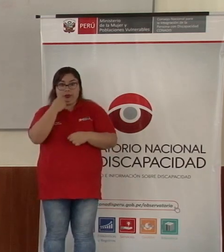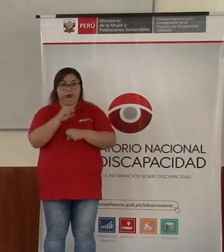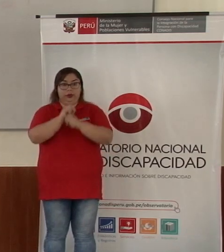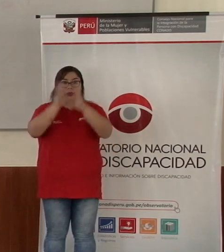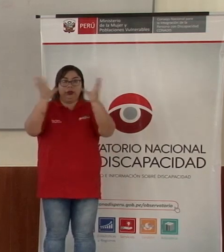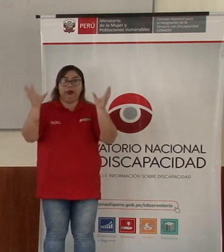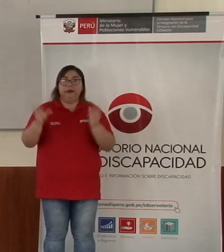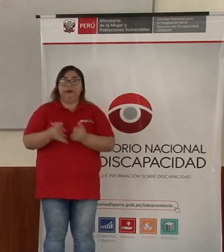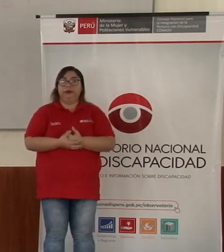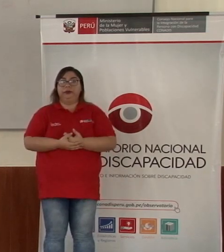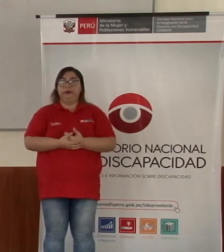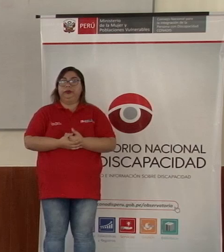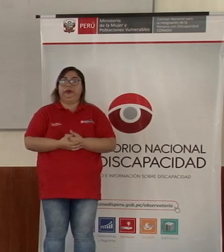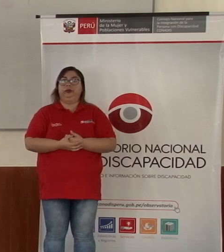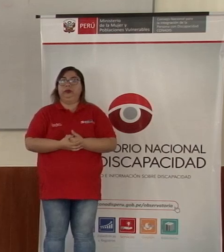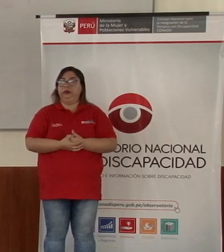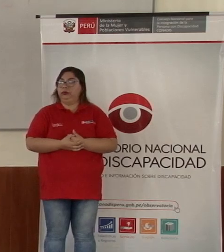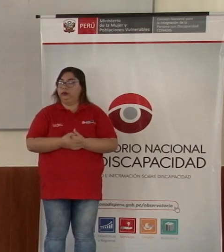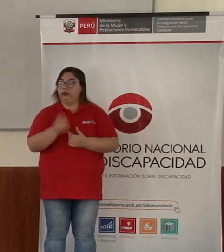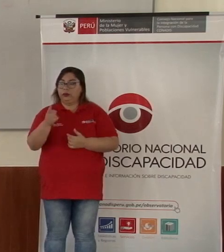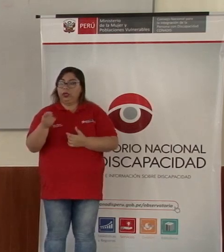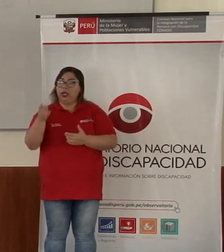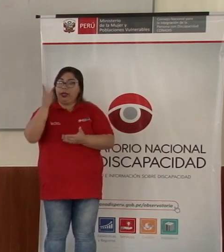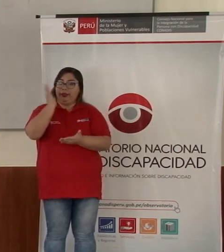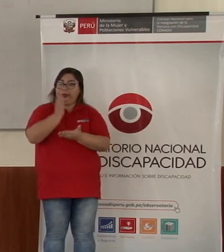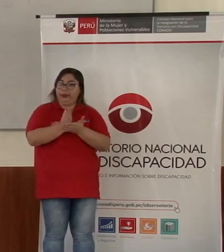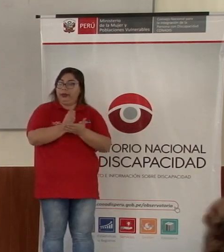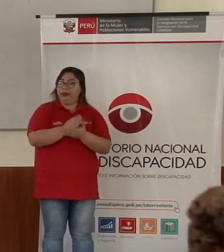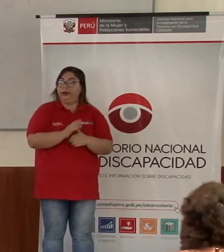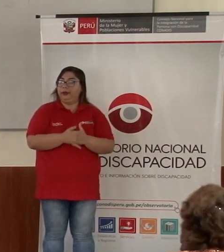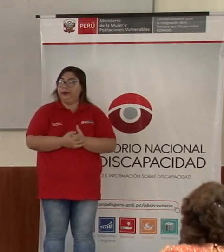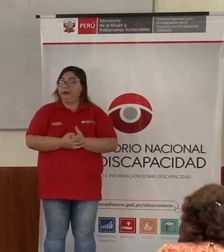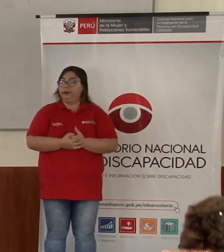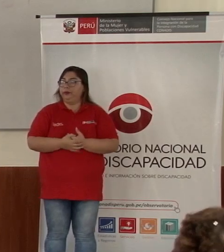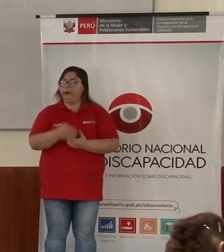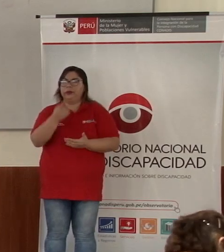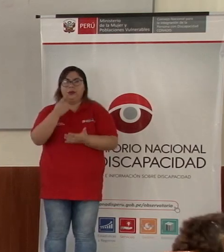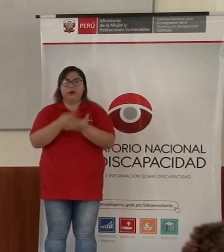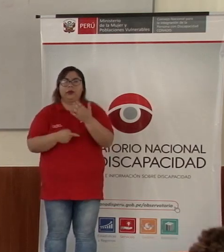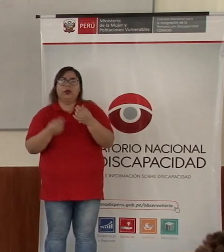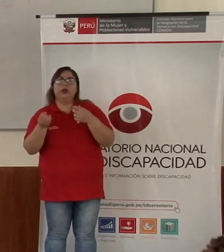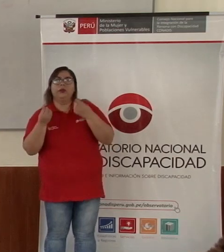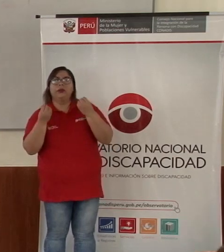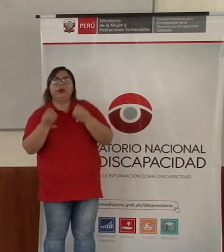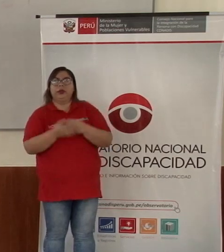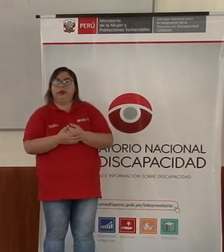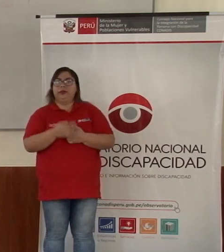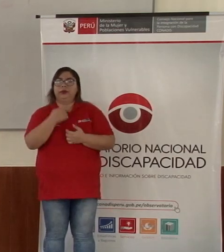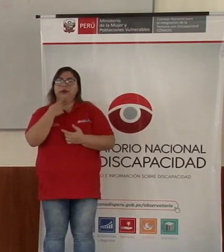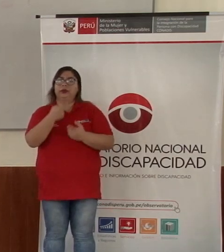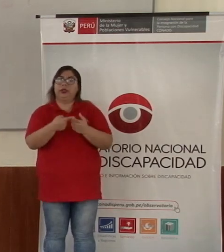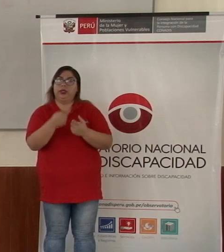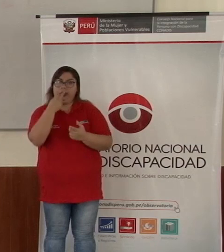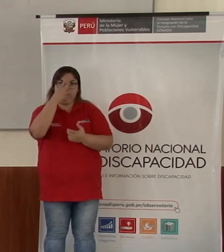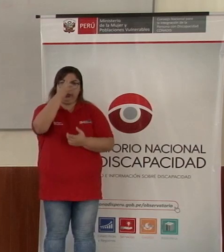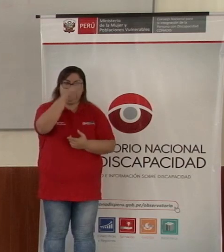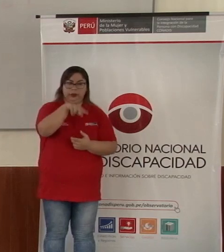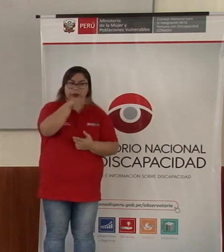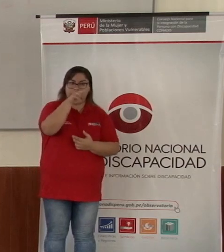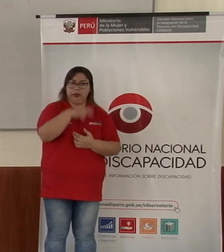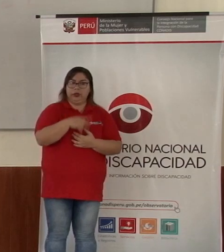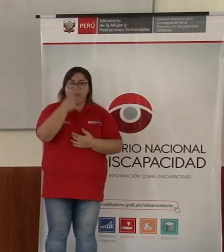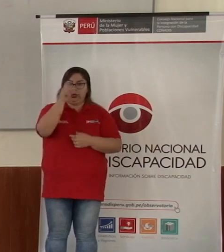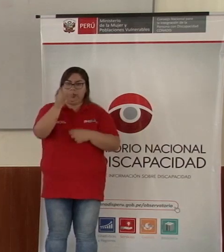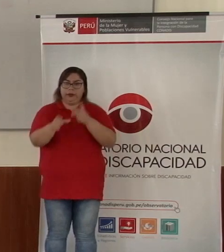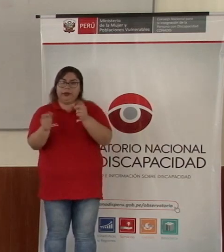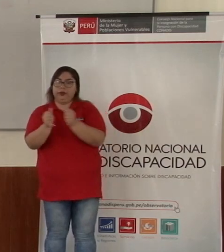innovador, entra en vigencia, ¿por qué tenía esa visión de la